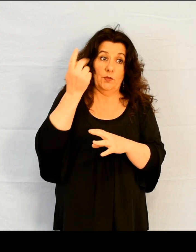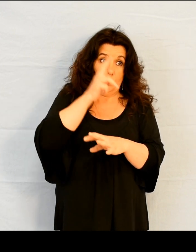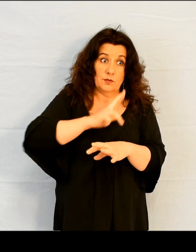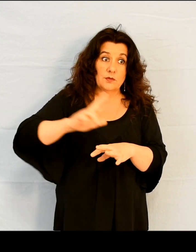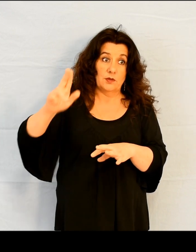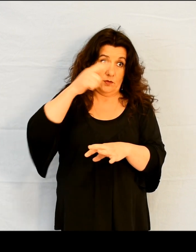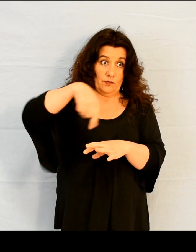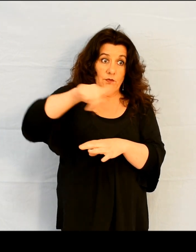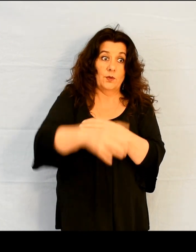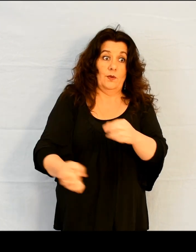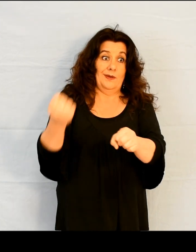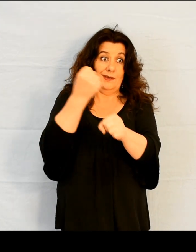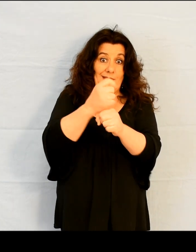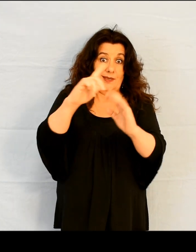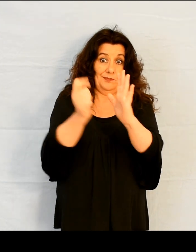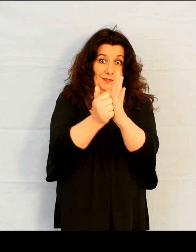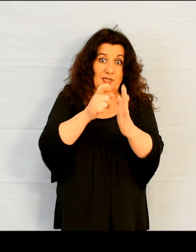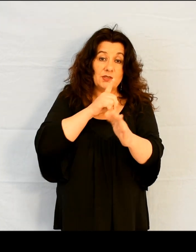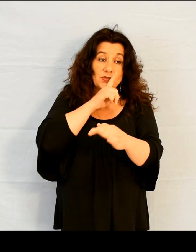fête de pèlerinage.